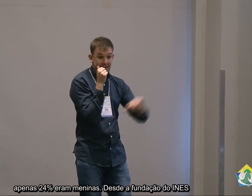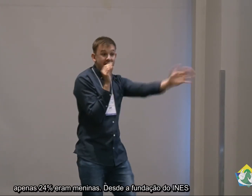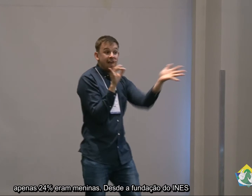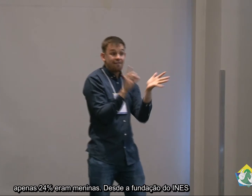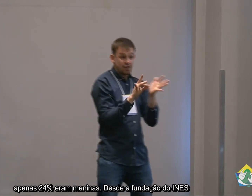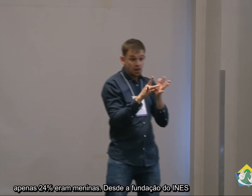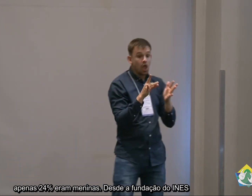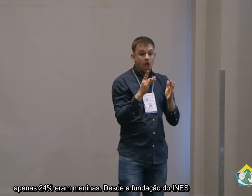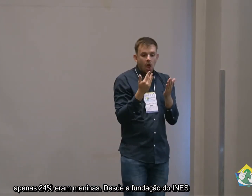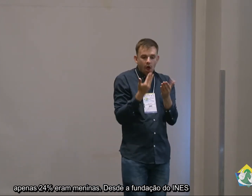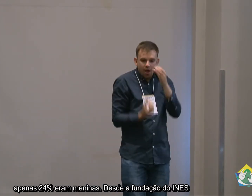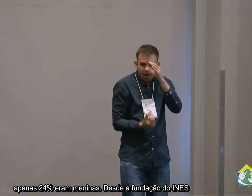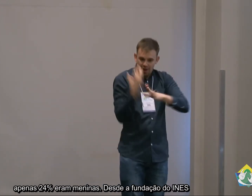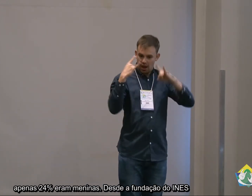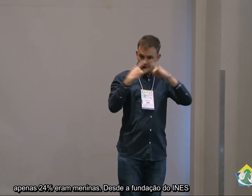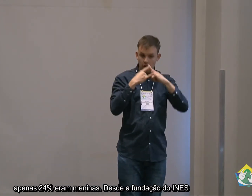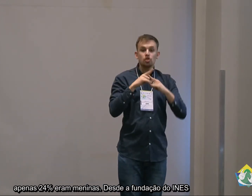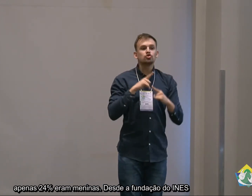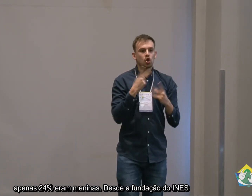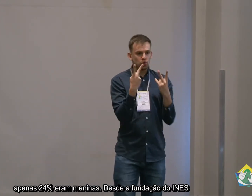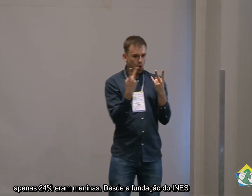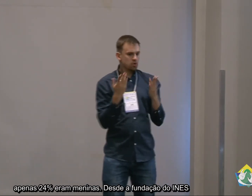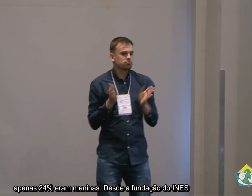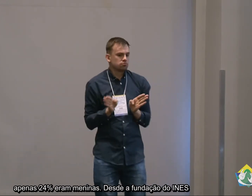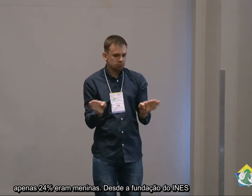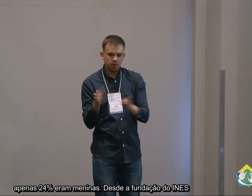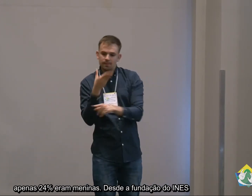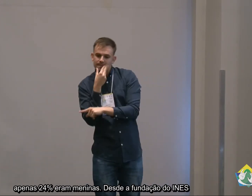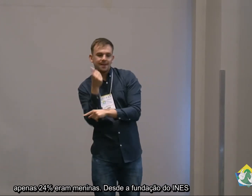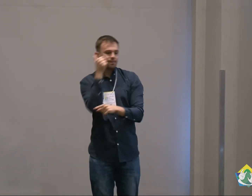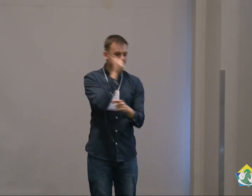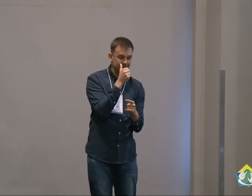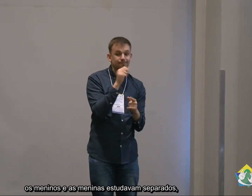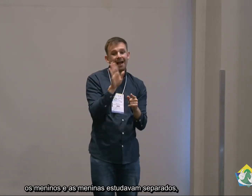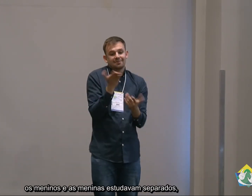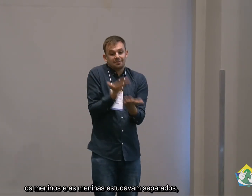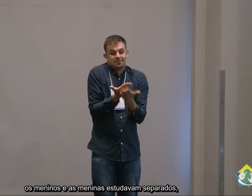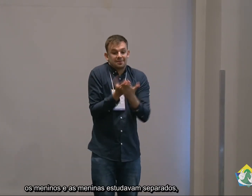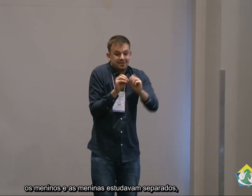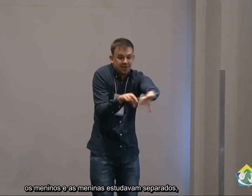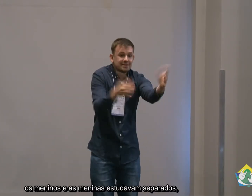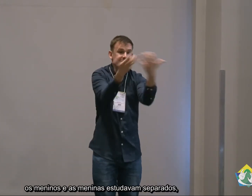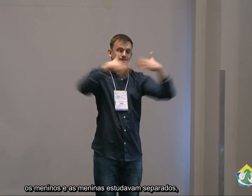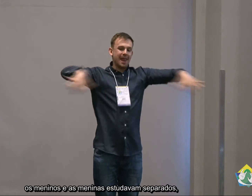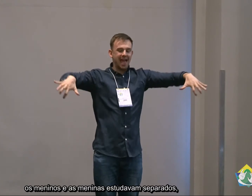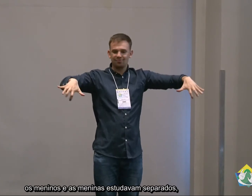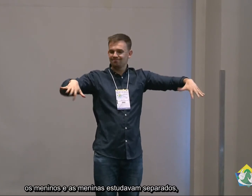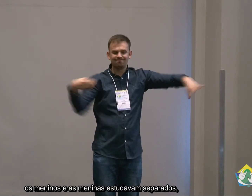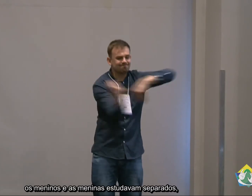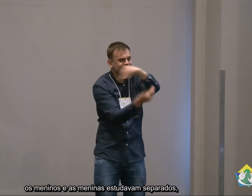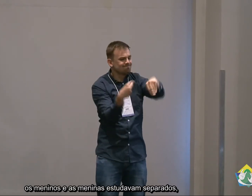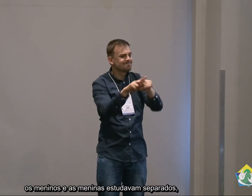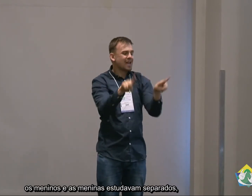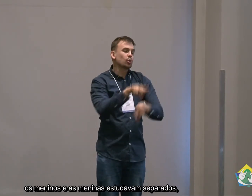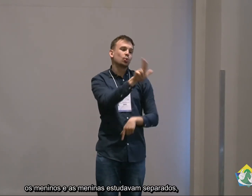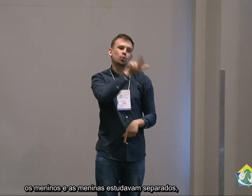meninas desde a fundação do INIS os meninos e as meninas estudavam de forma separada